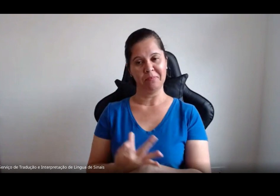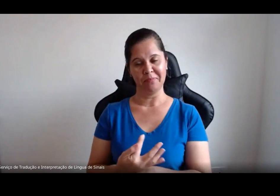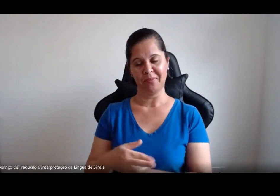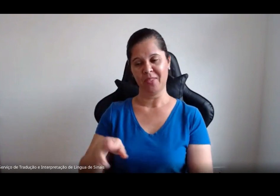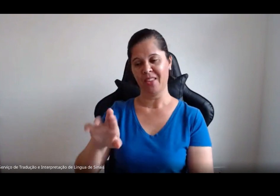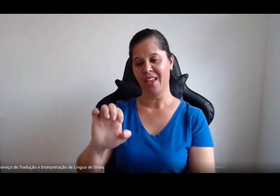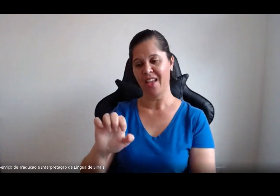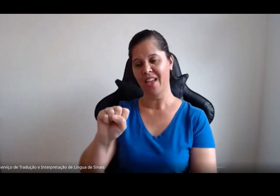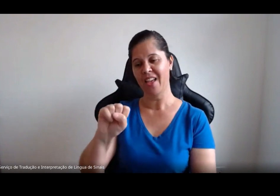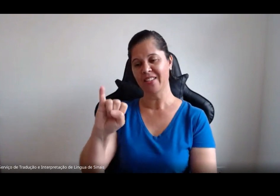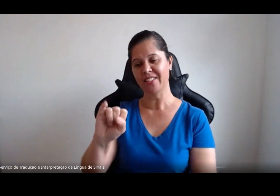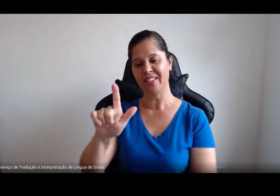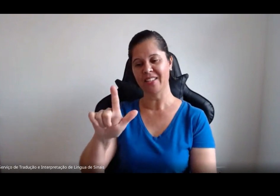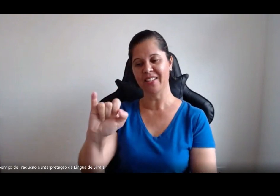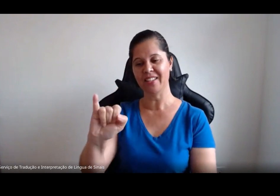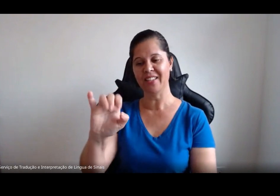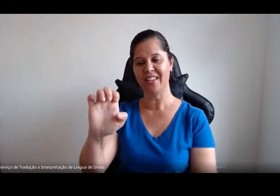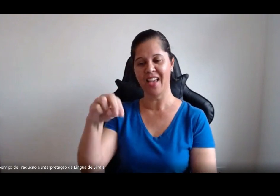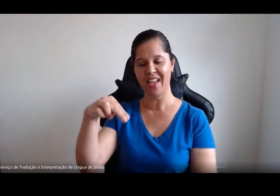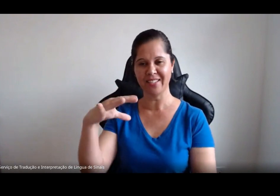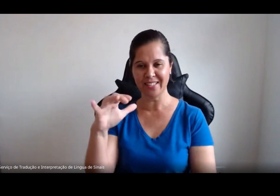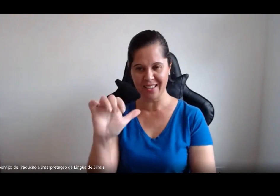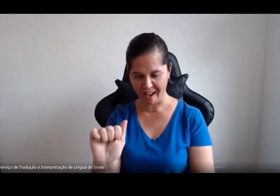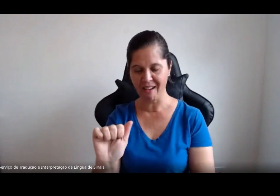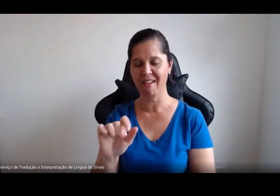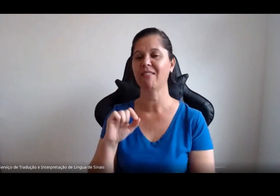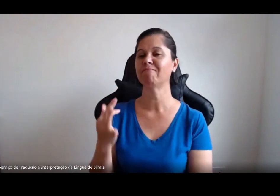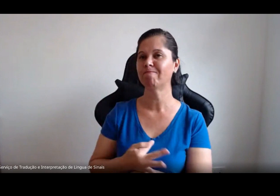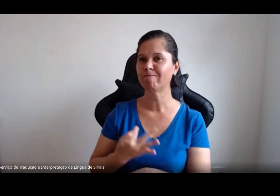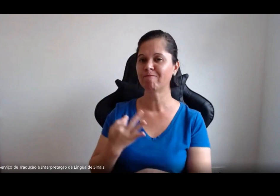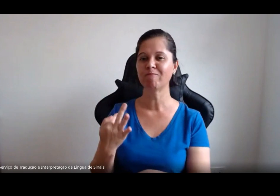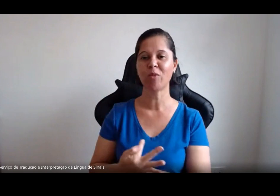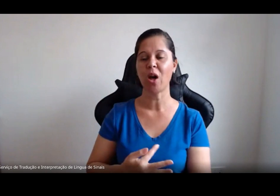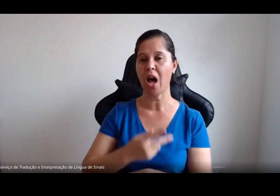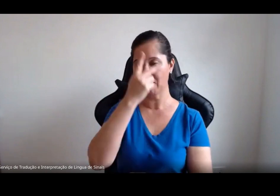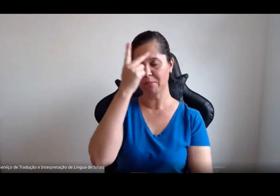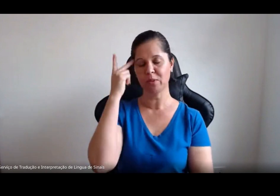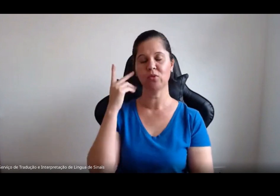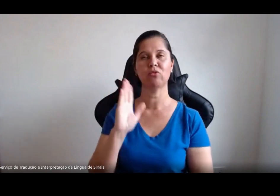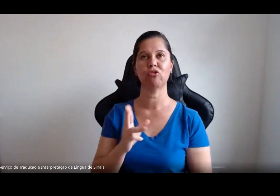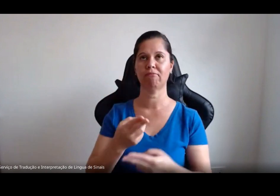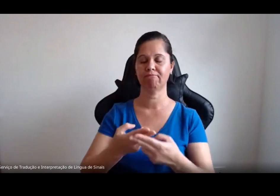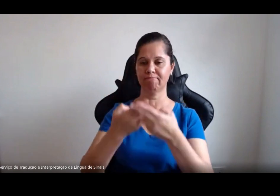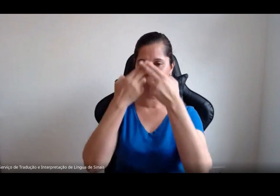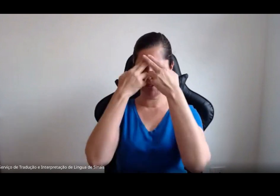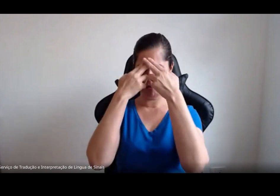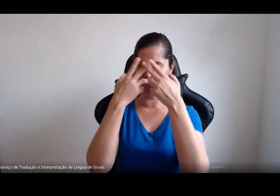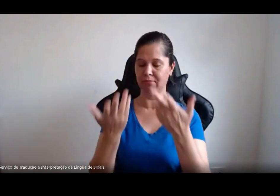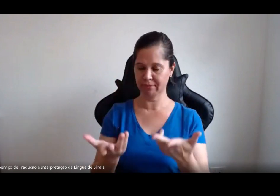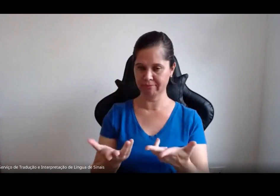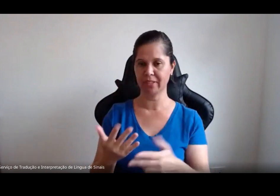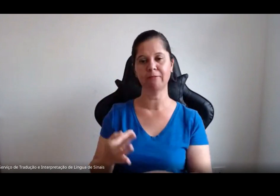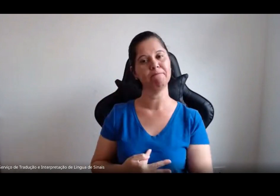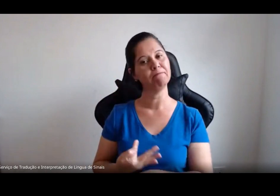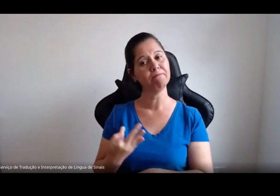rapidamente, a resiliência, né, é a força que advém a certos indivíduos após passar por um grande trauma.